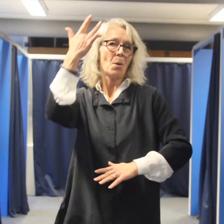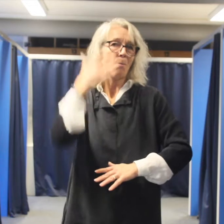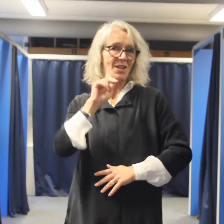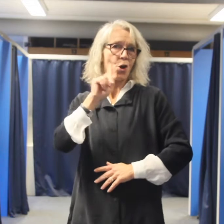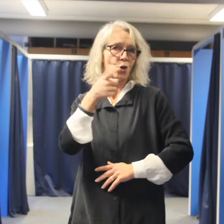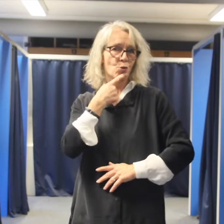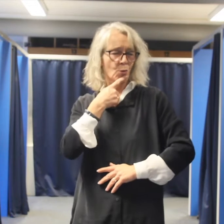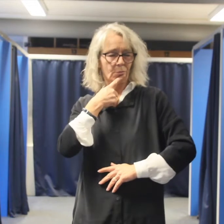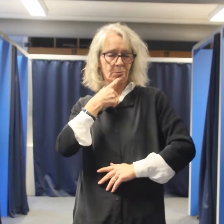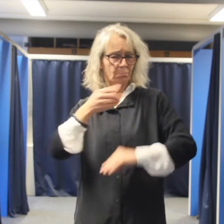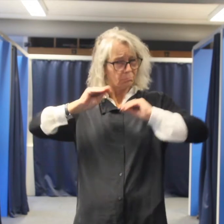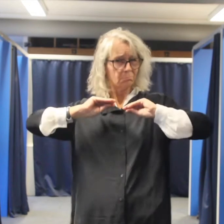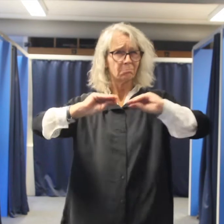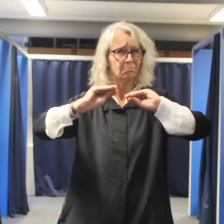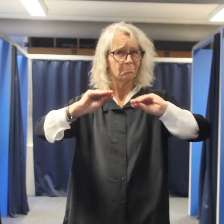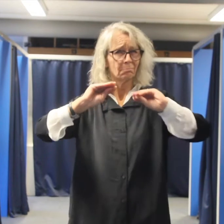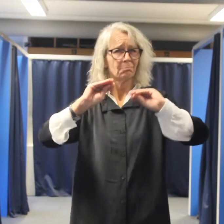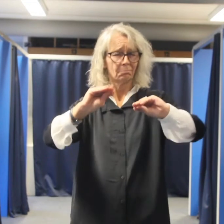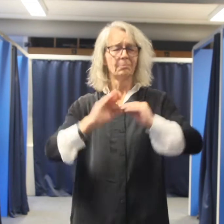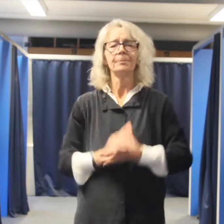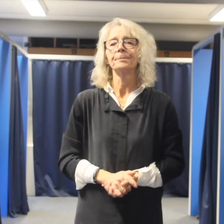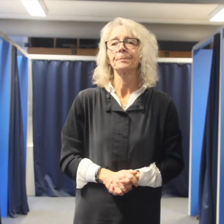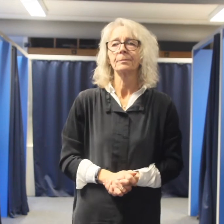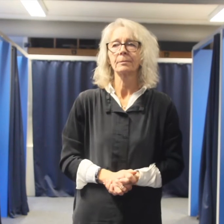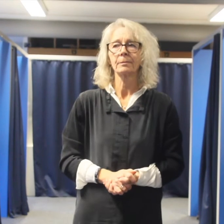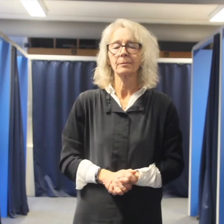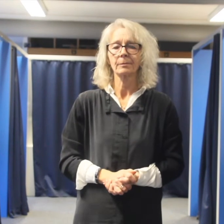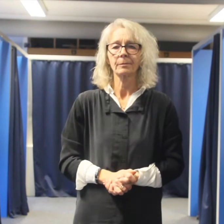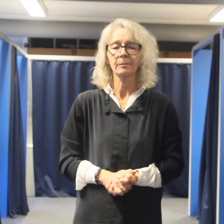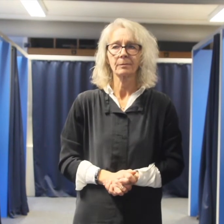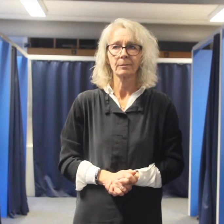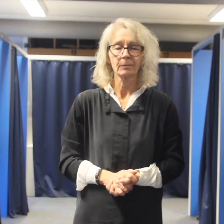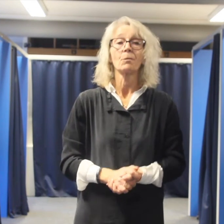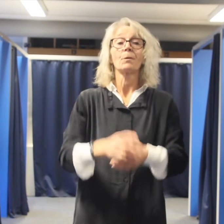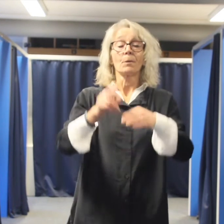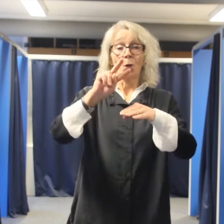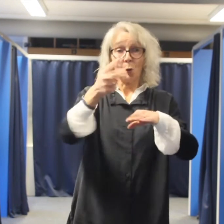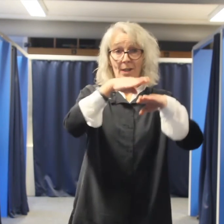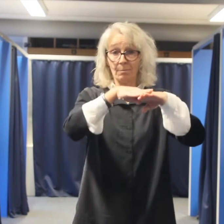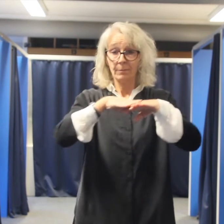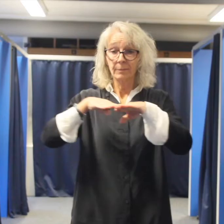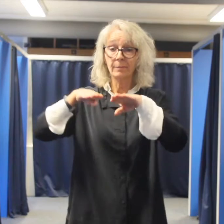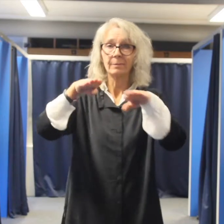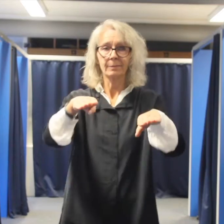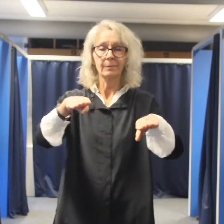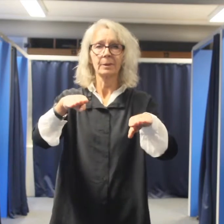sourds qui en ont la charge. Et puis, il y a parallèlement à ça la visée non illustratrice, c'est-à-dire le dire sans